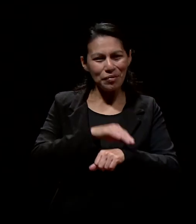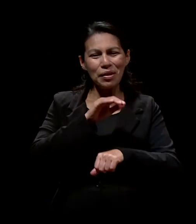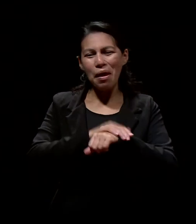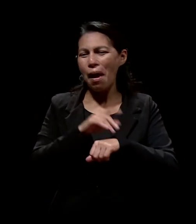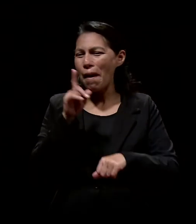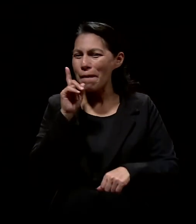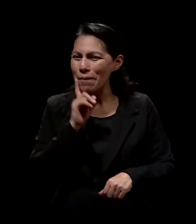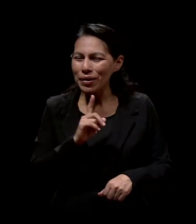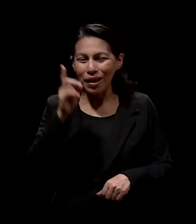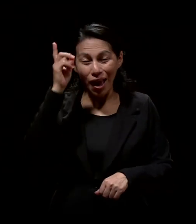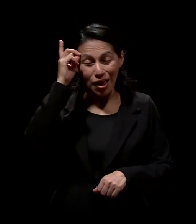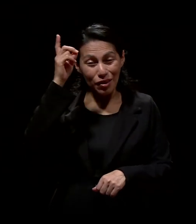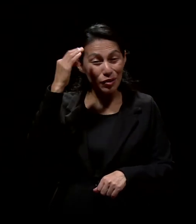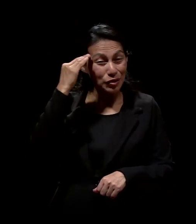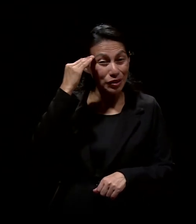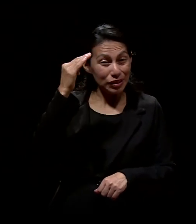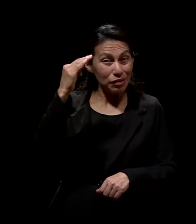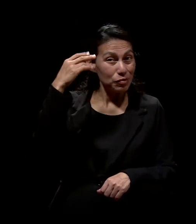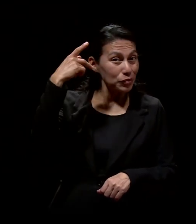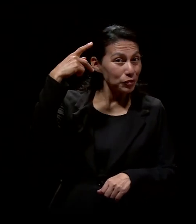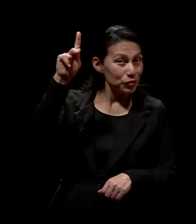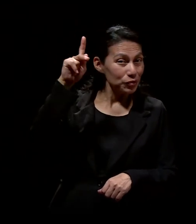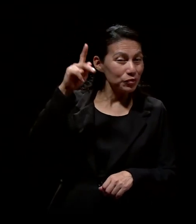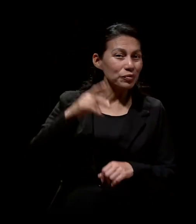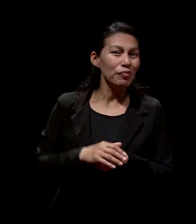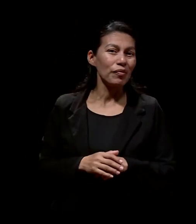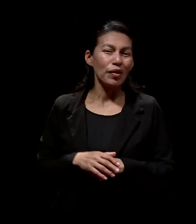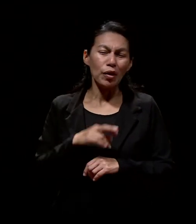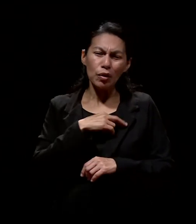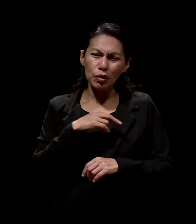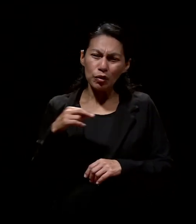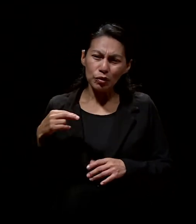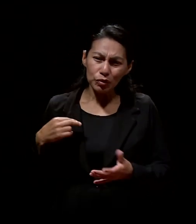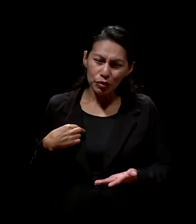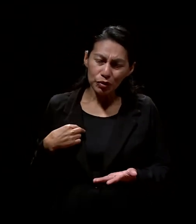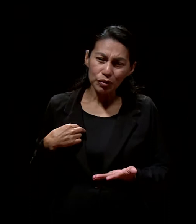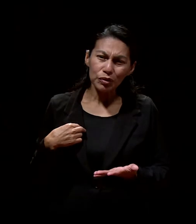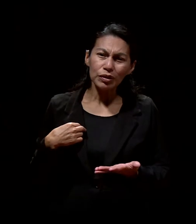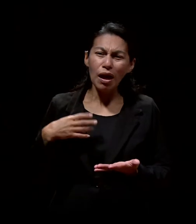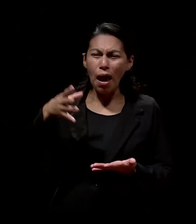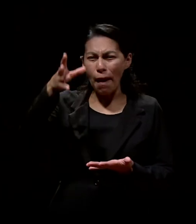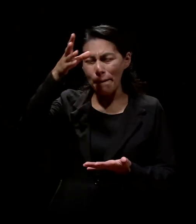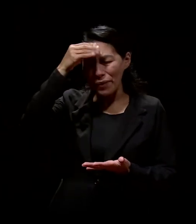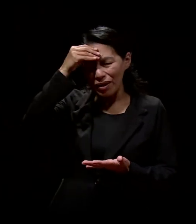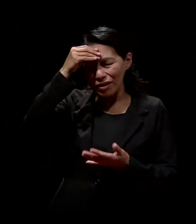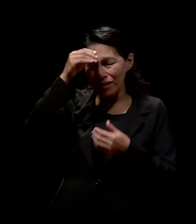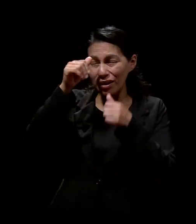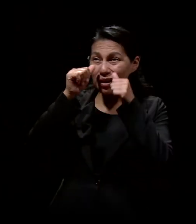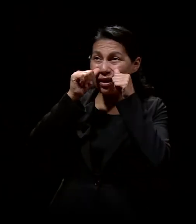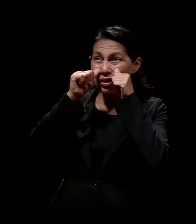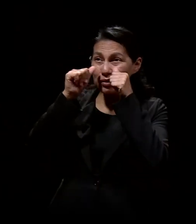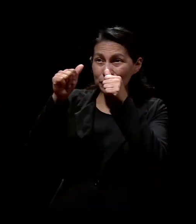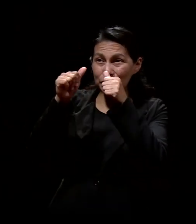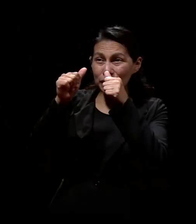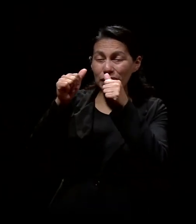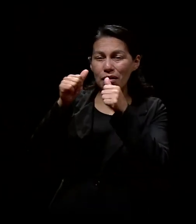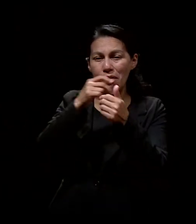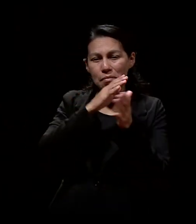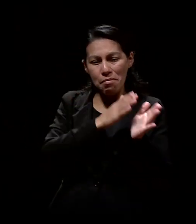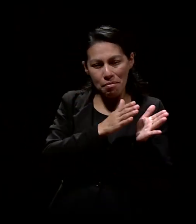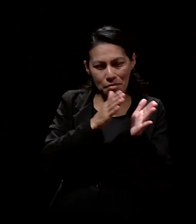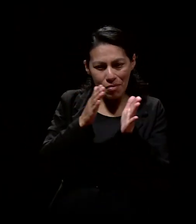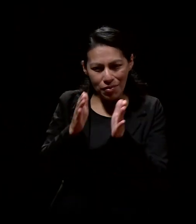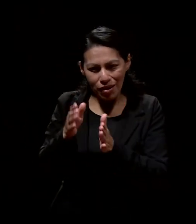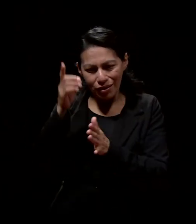y amigas, Dios tiene su tiempo y necesitamos aprender a usar el tiempo para